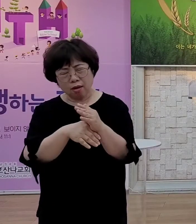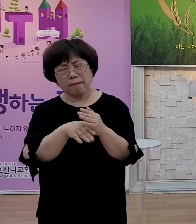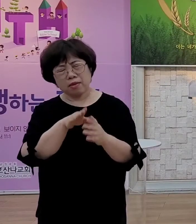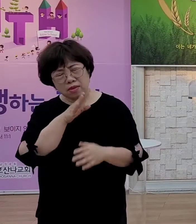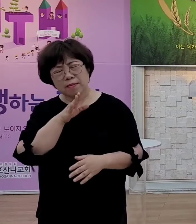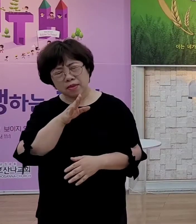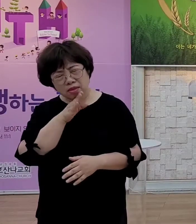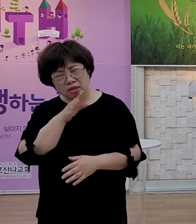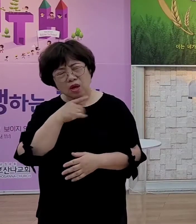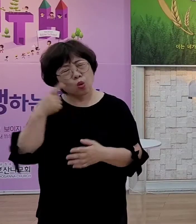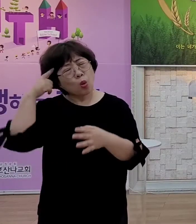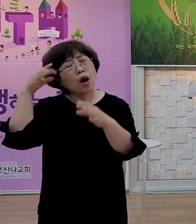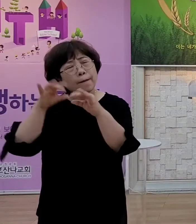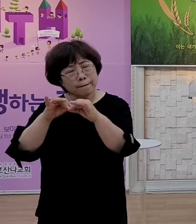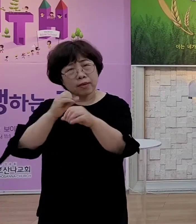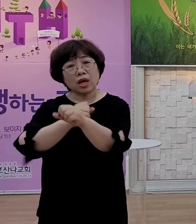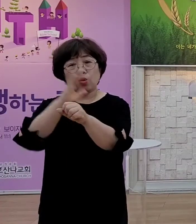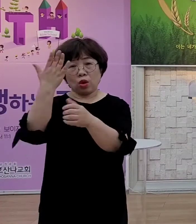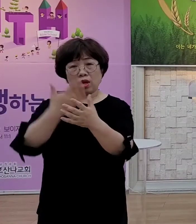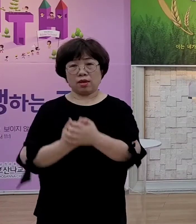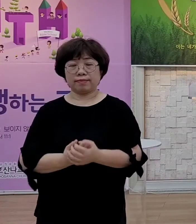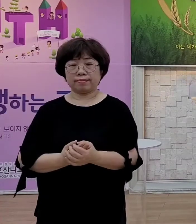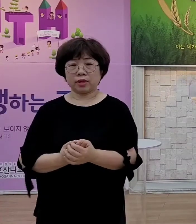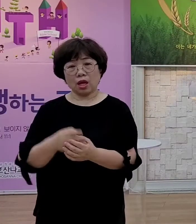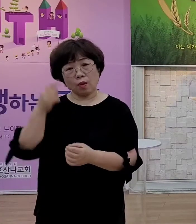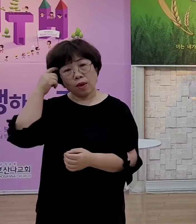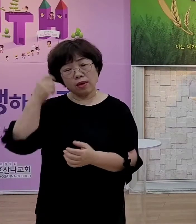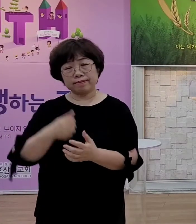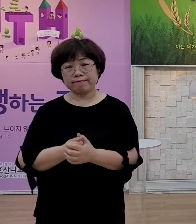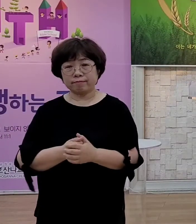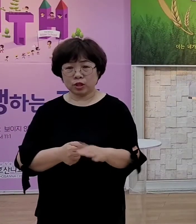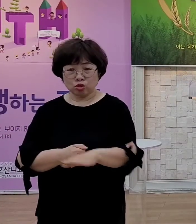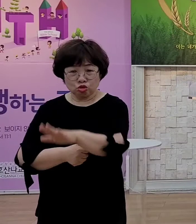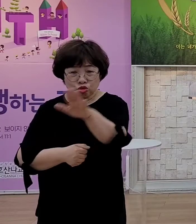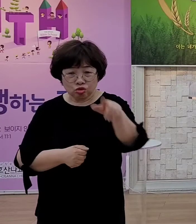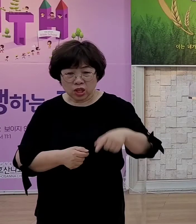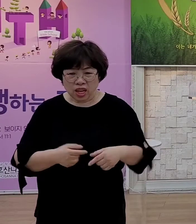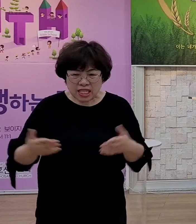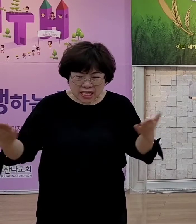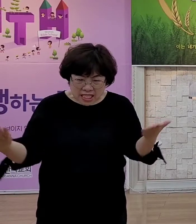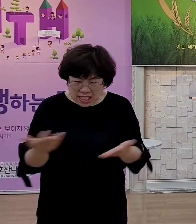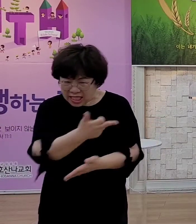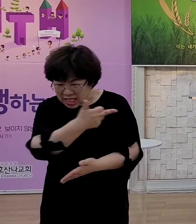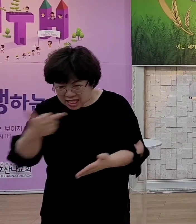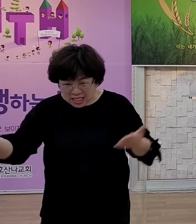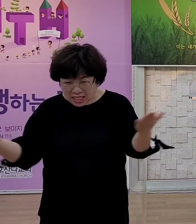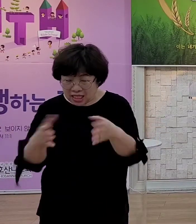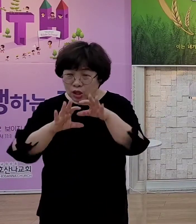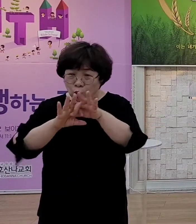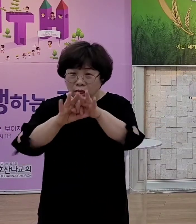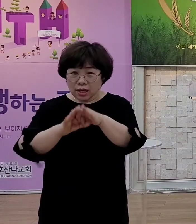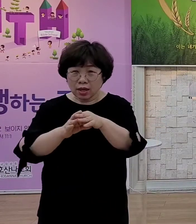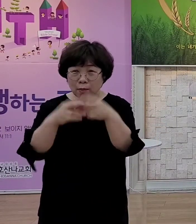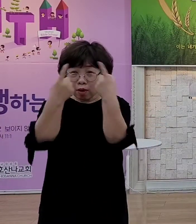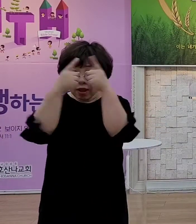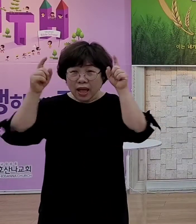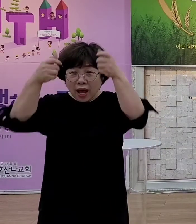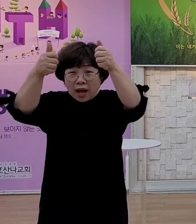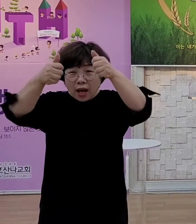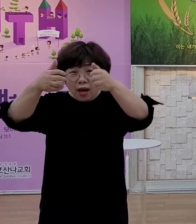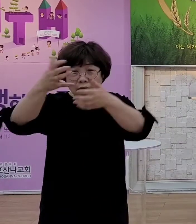생각을 하게 됩니다. 우리가 여러분 어떤 큰 일을 통해서 막 어디 대학에